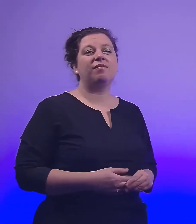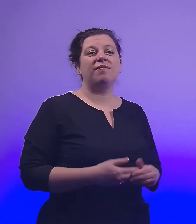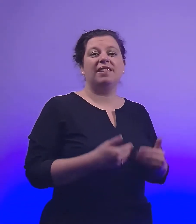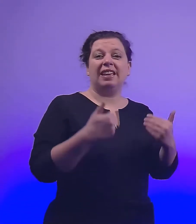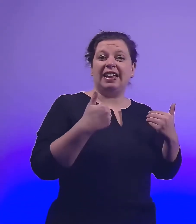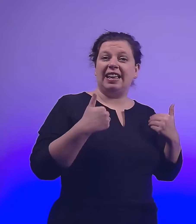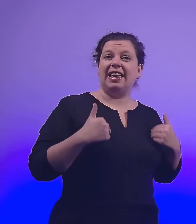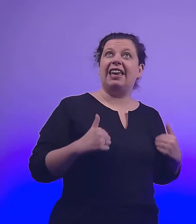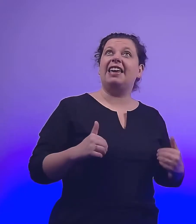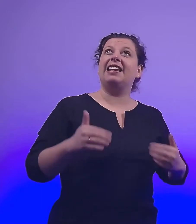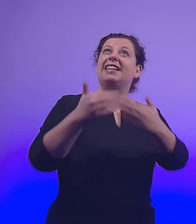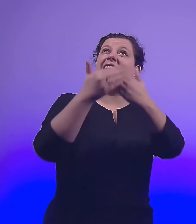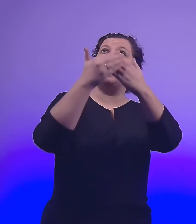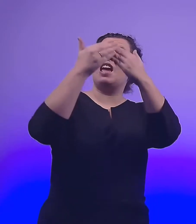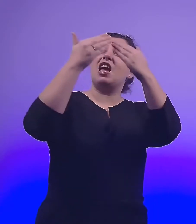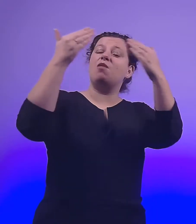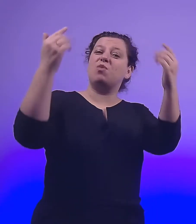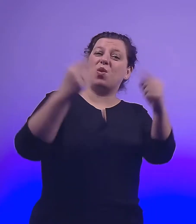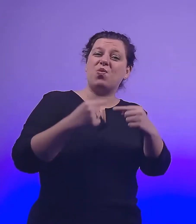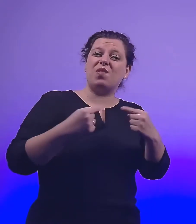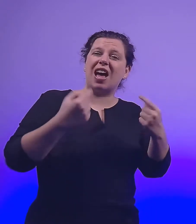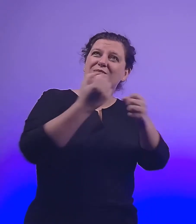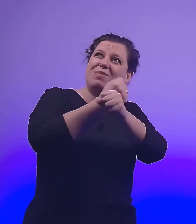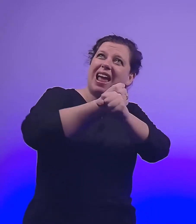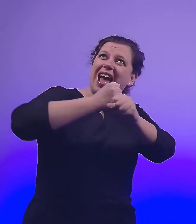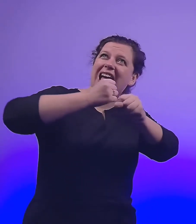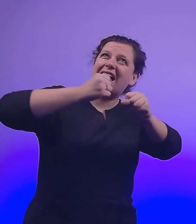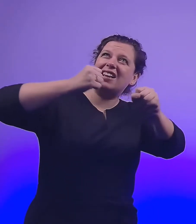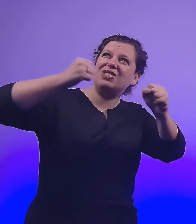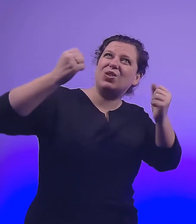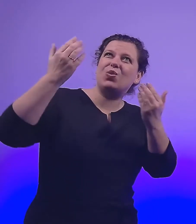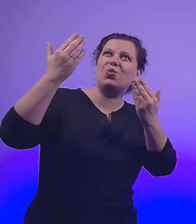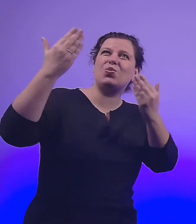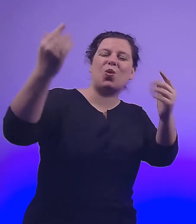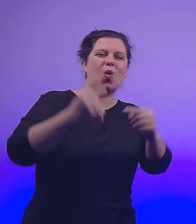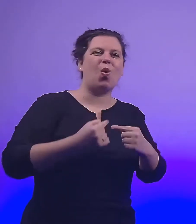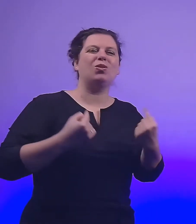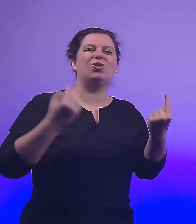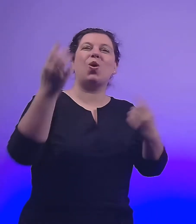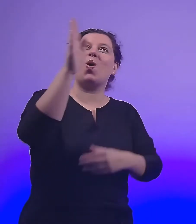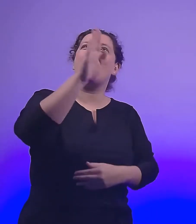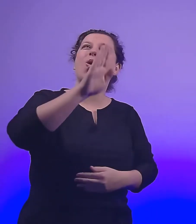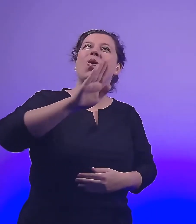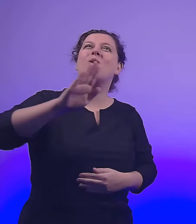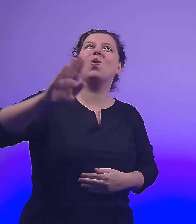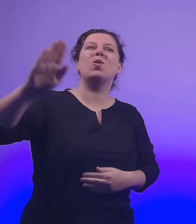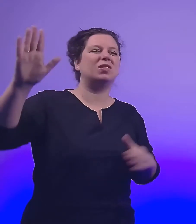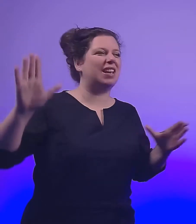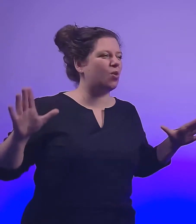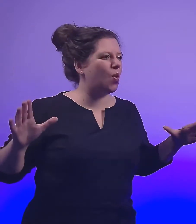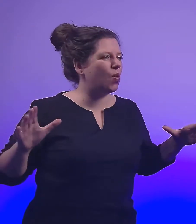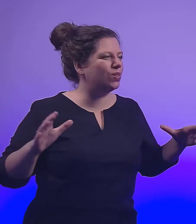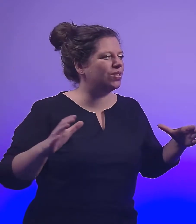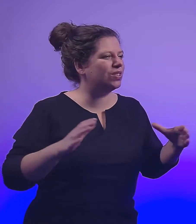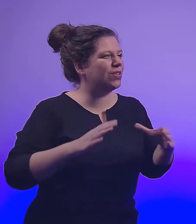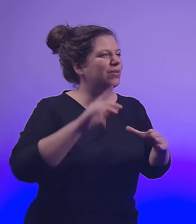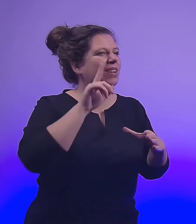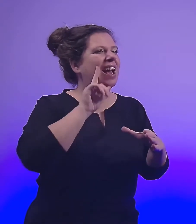Heer in de hemel, wij prijzen u, onze God en